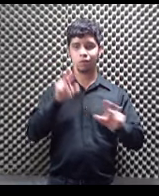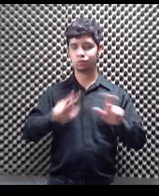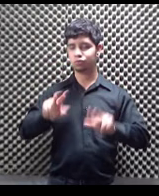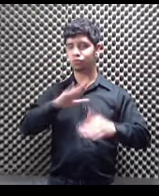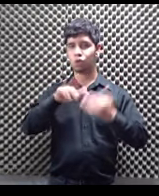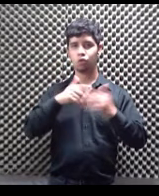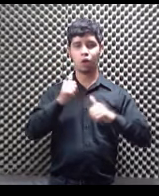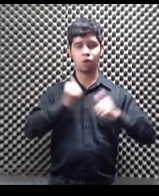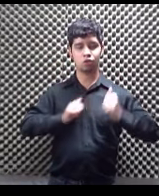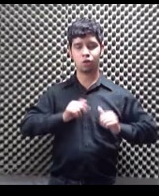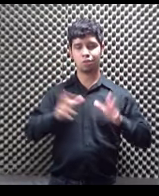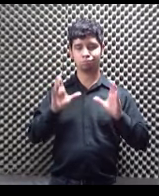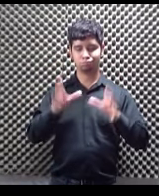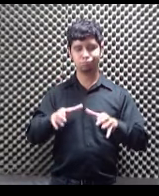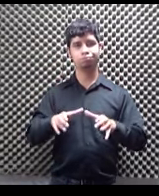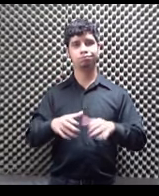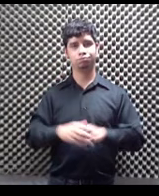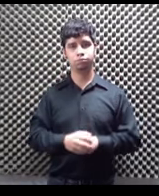opciones,